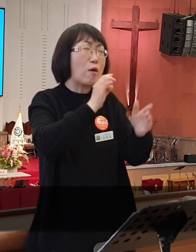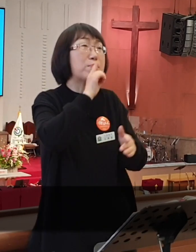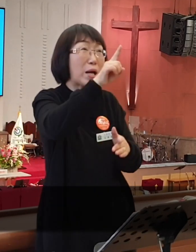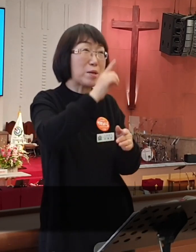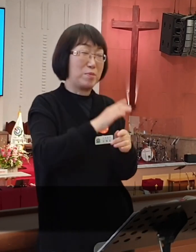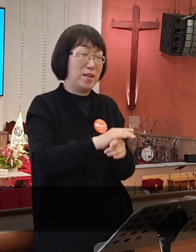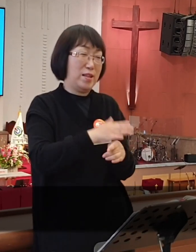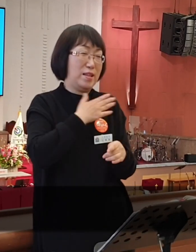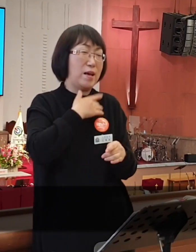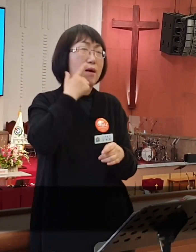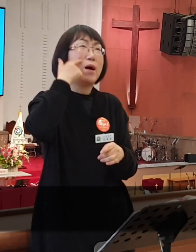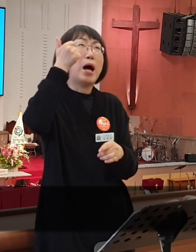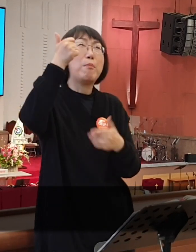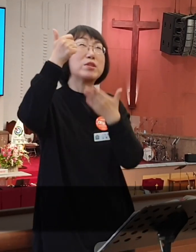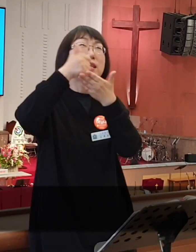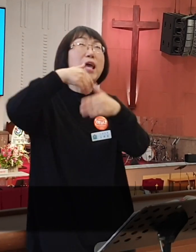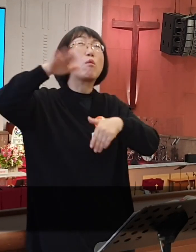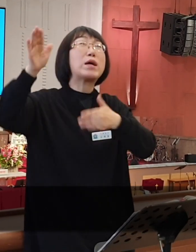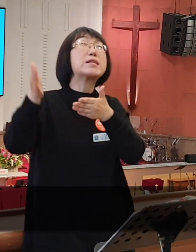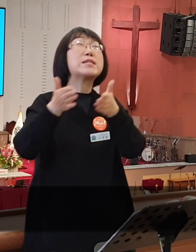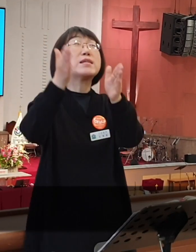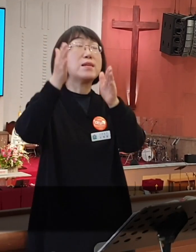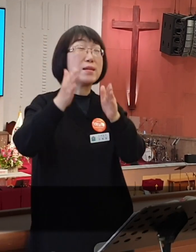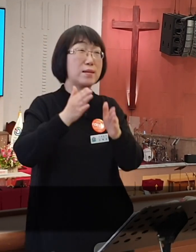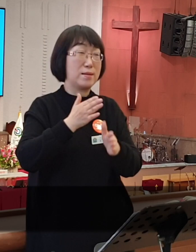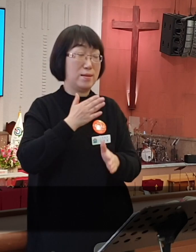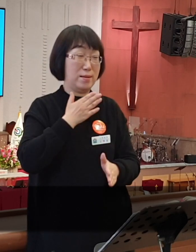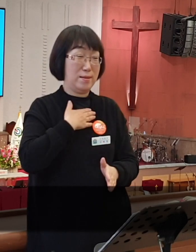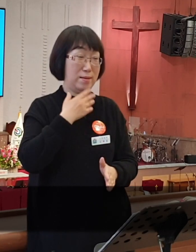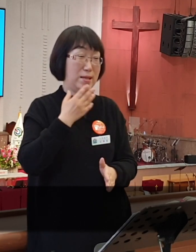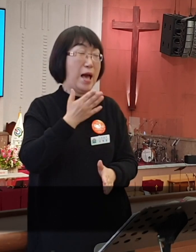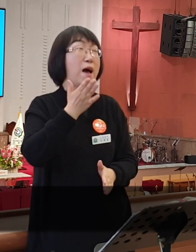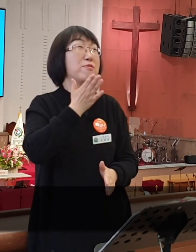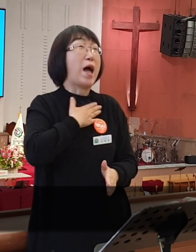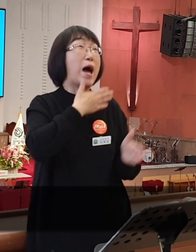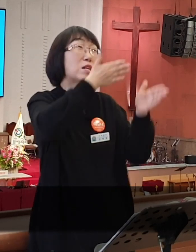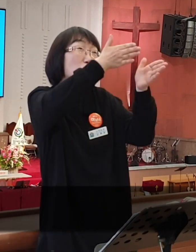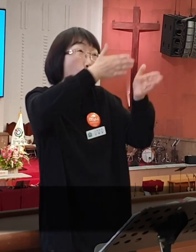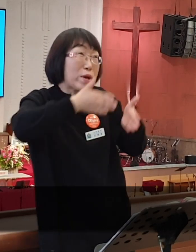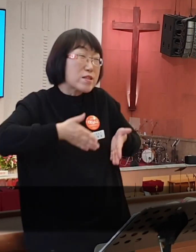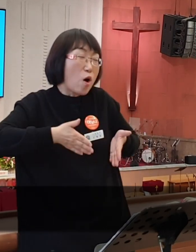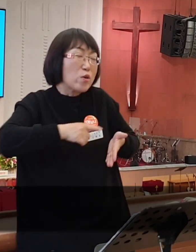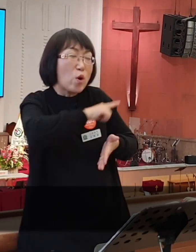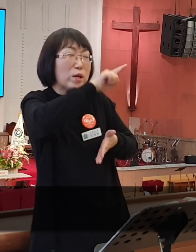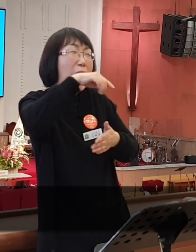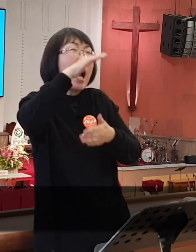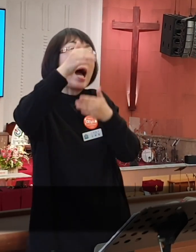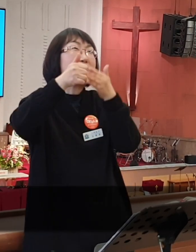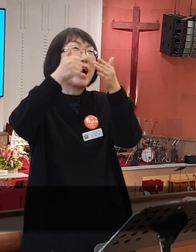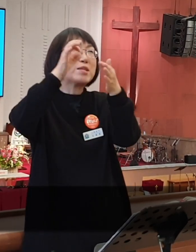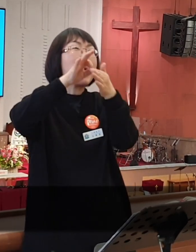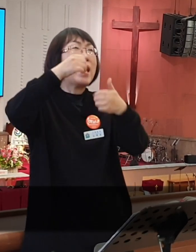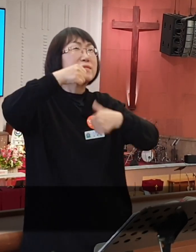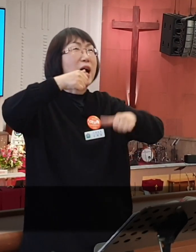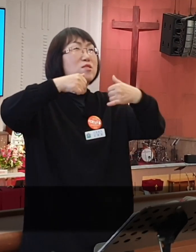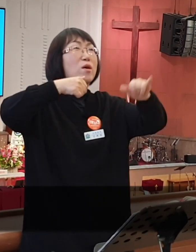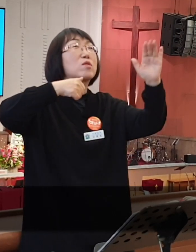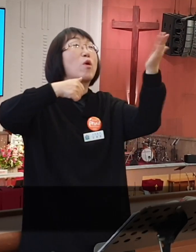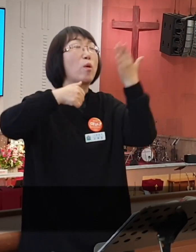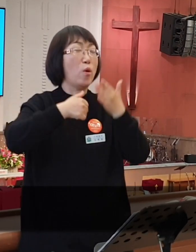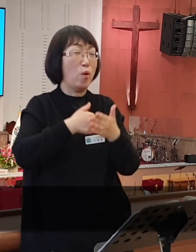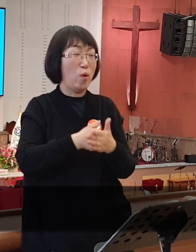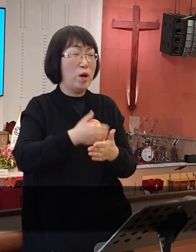말씀은요. 내가 아버지께로 가는 길이에요. 다시 말하면 나를 통해서 너희는 하나님의 자녀가 되는